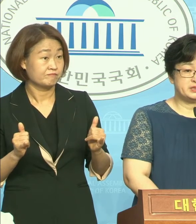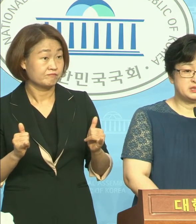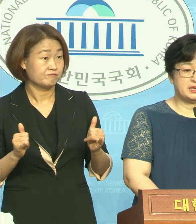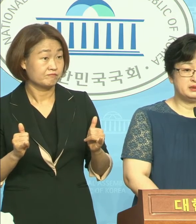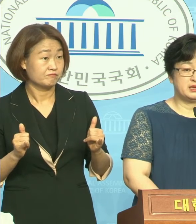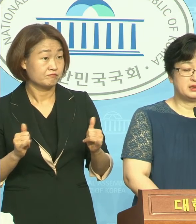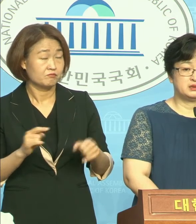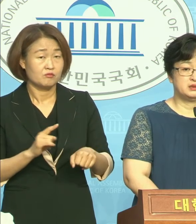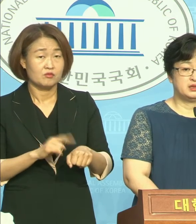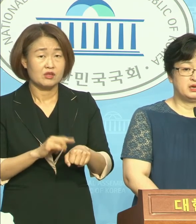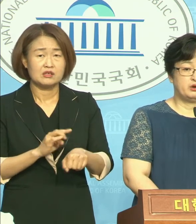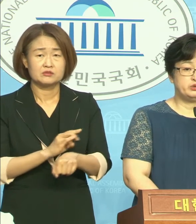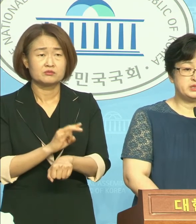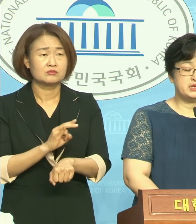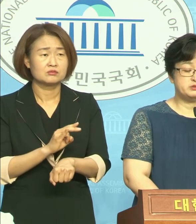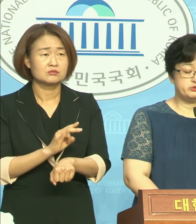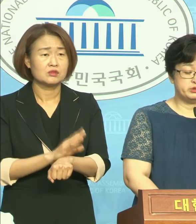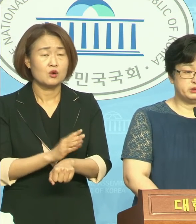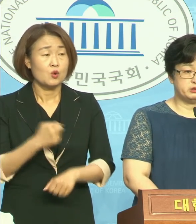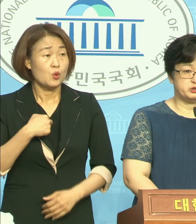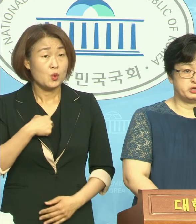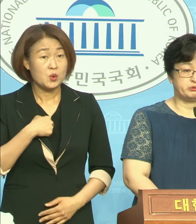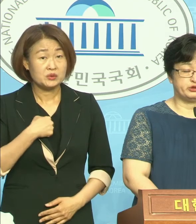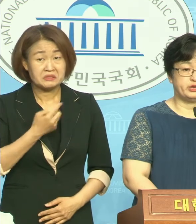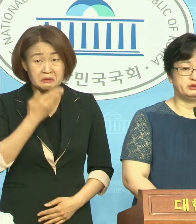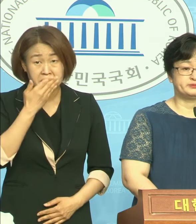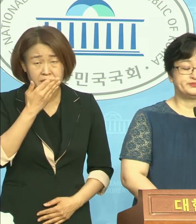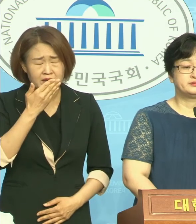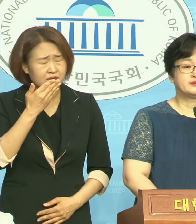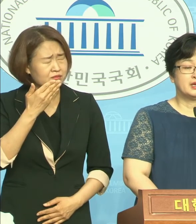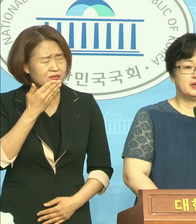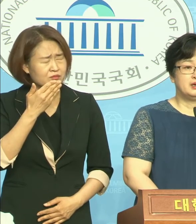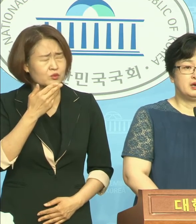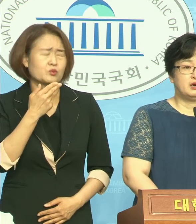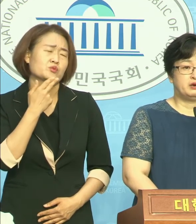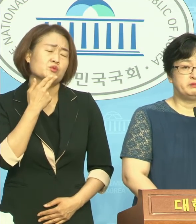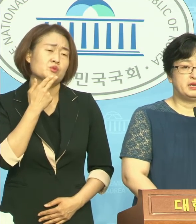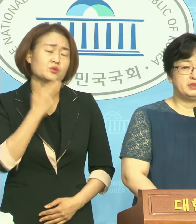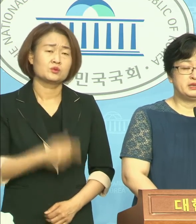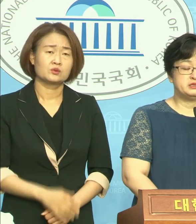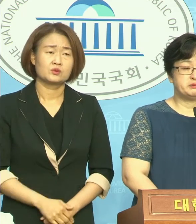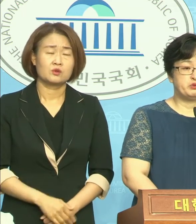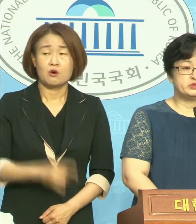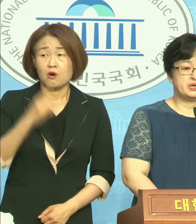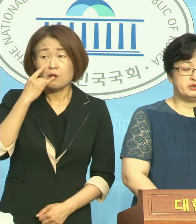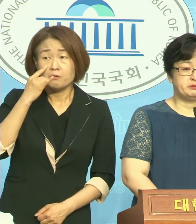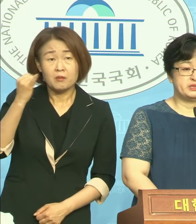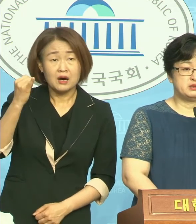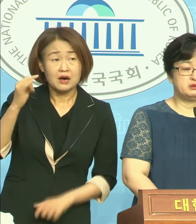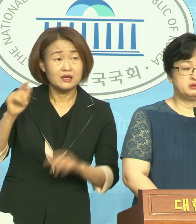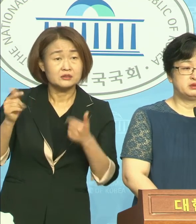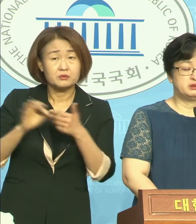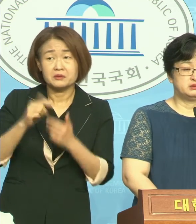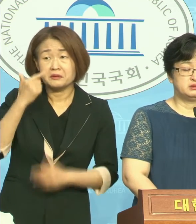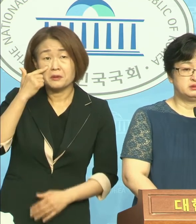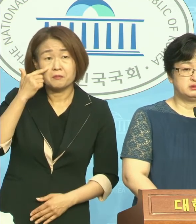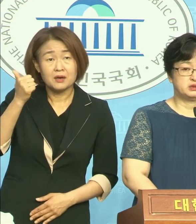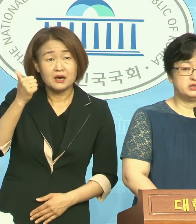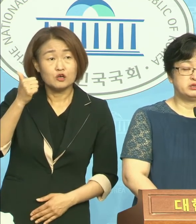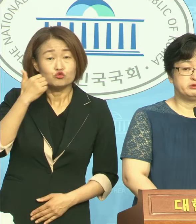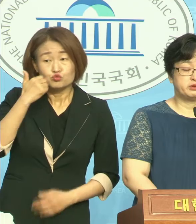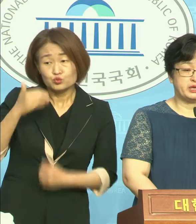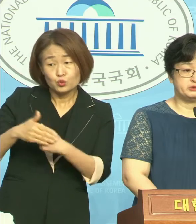하루 24시간 혼자 할 수 있는 것이 없구요 엄마 나 이제 보호자가 옆에서